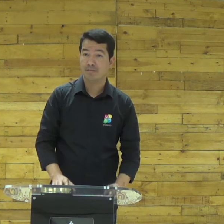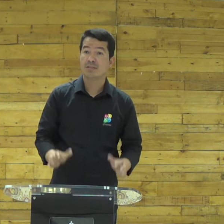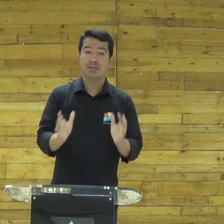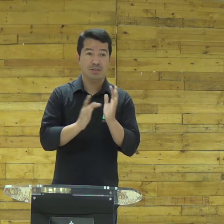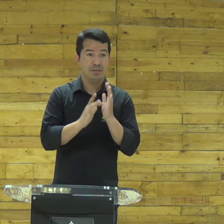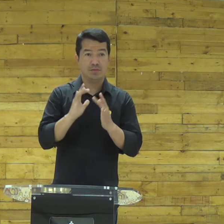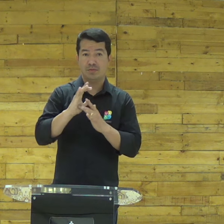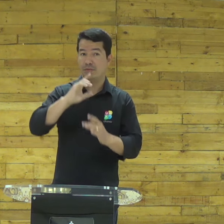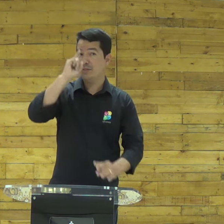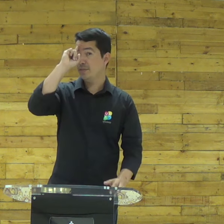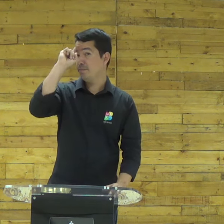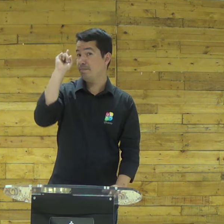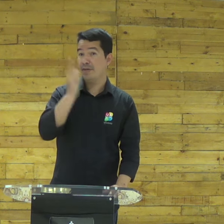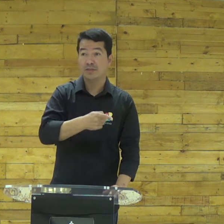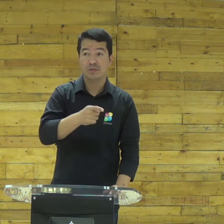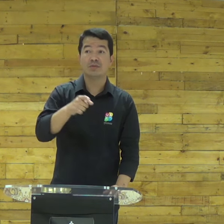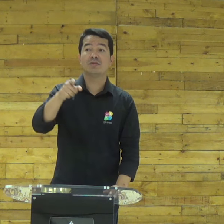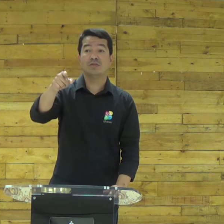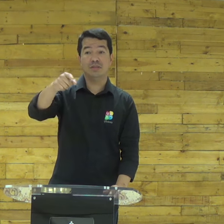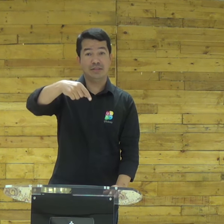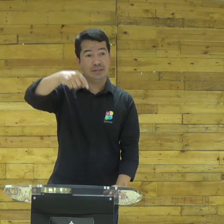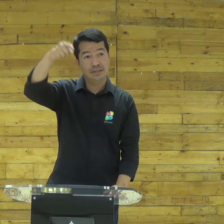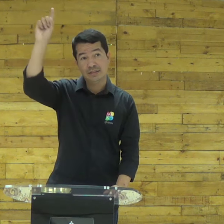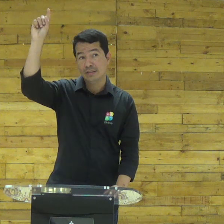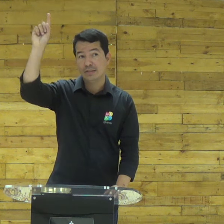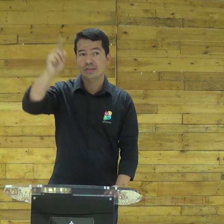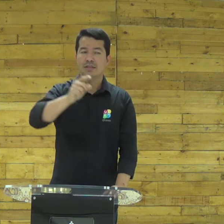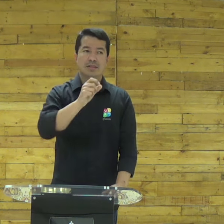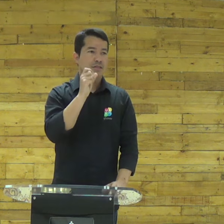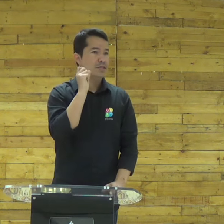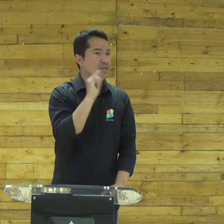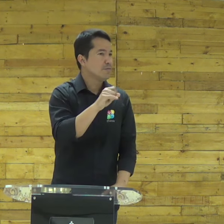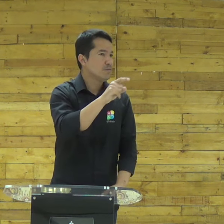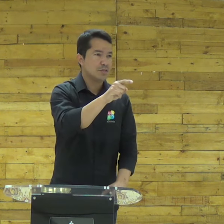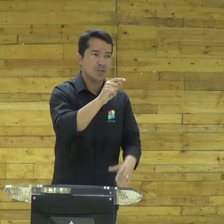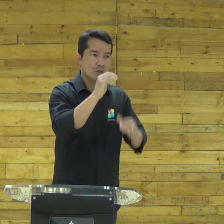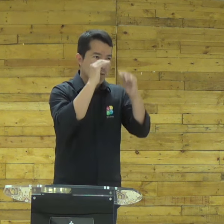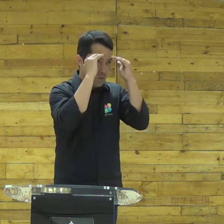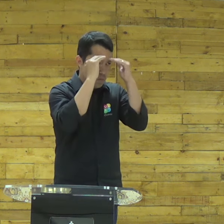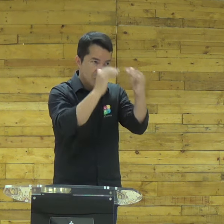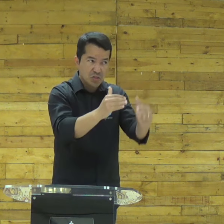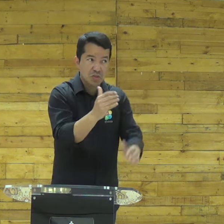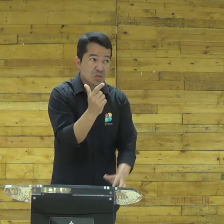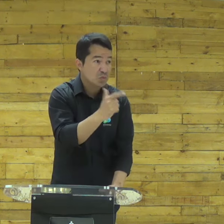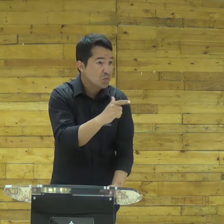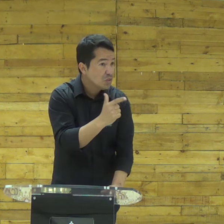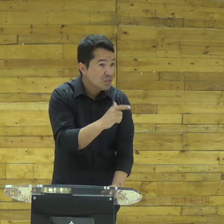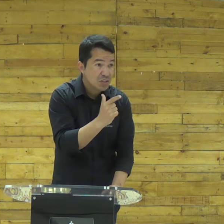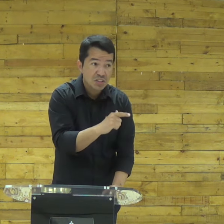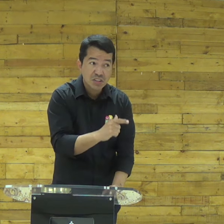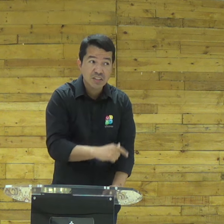mandamentos e Jesus mandou você ir se você não